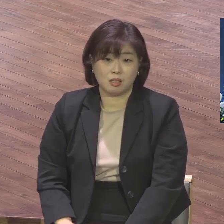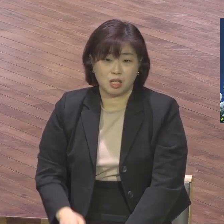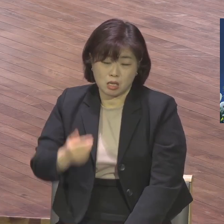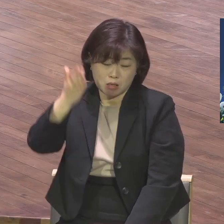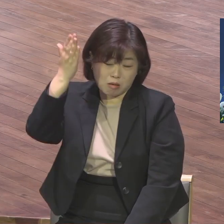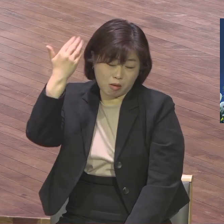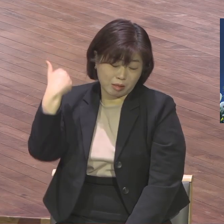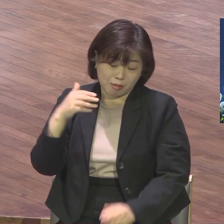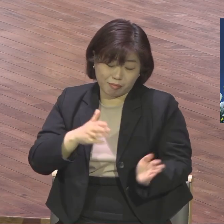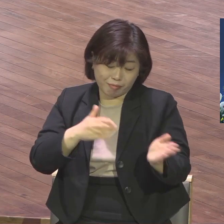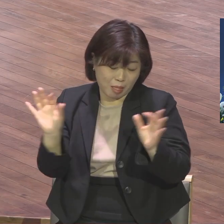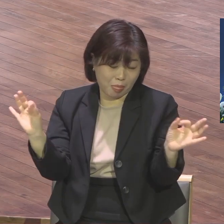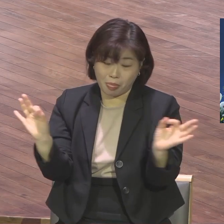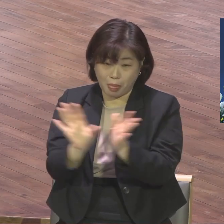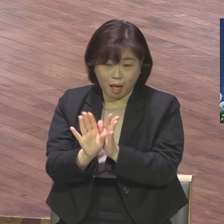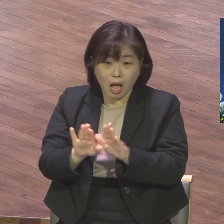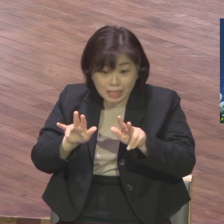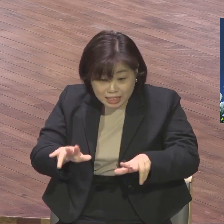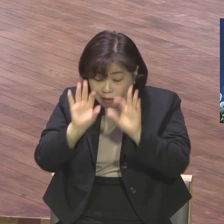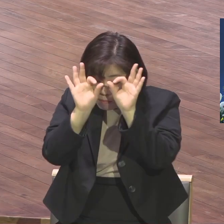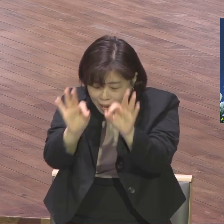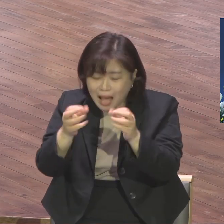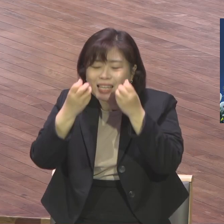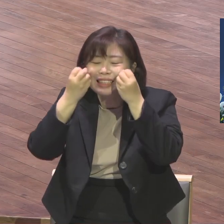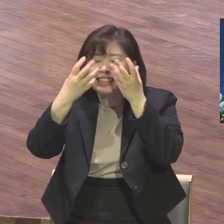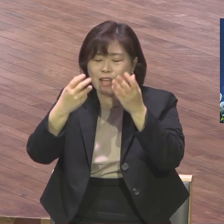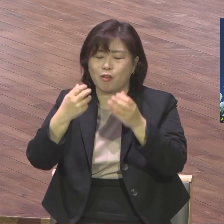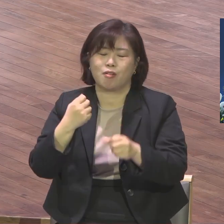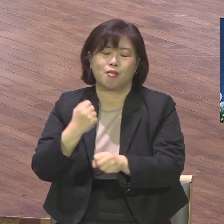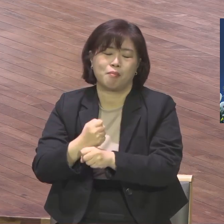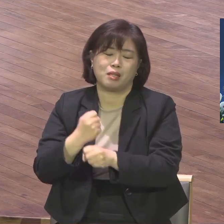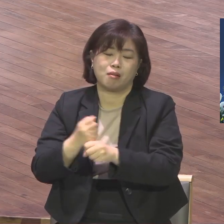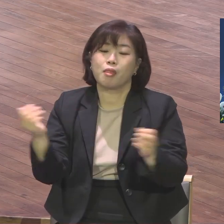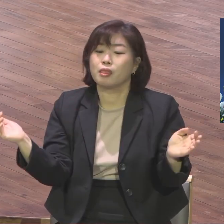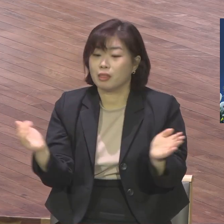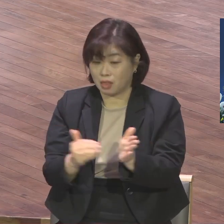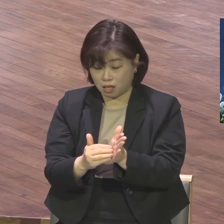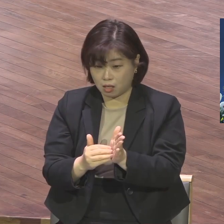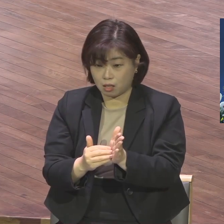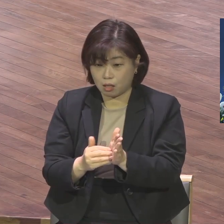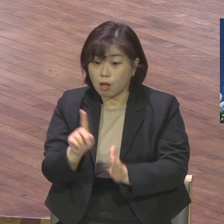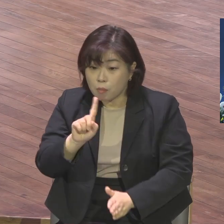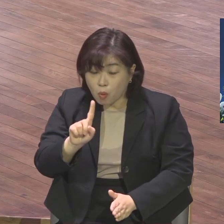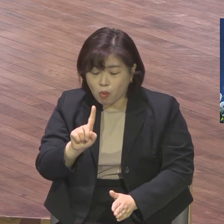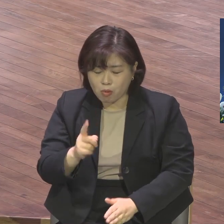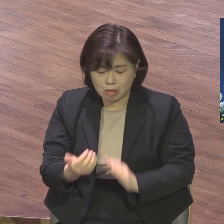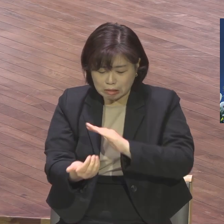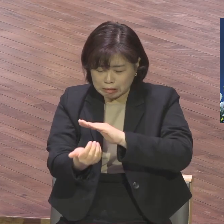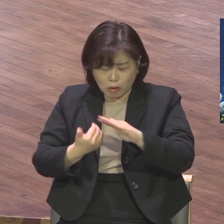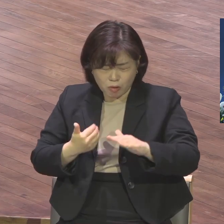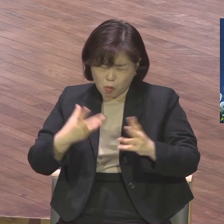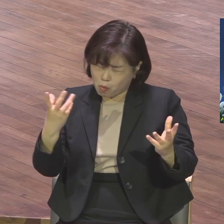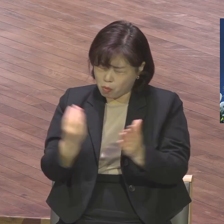것은 지나가시는 보라 새것이 되었다. 아멘. 완전 새것으로 바꿔주는